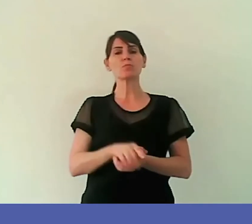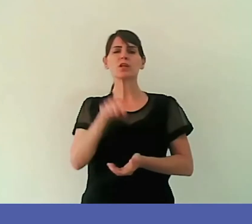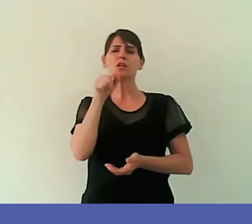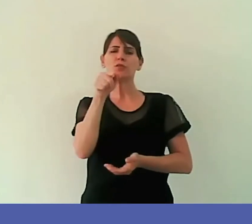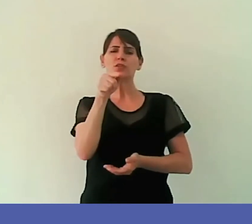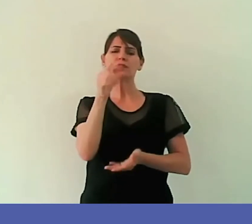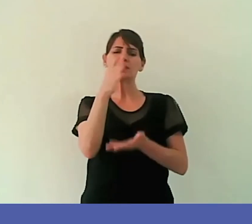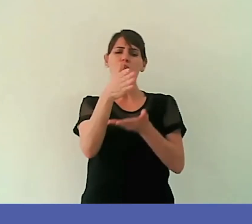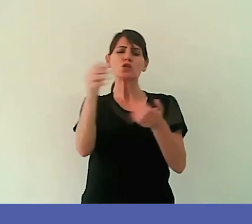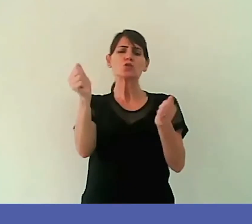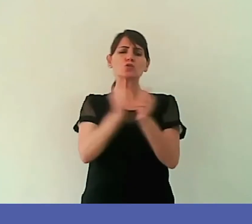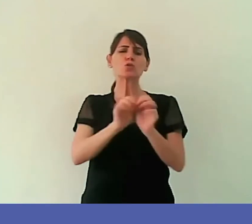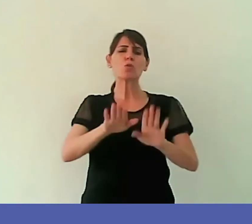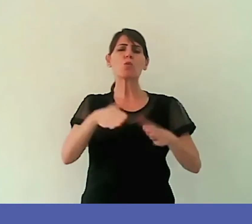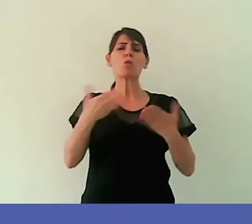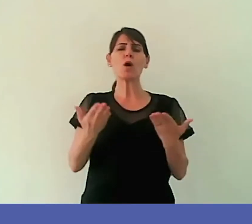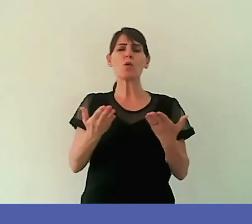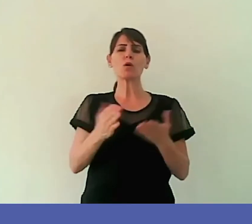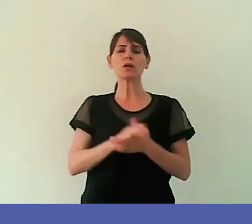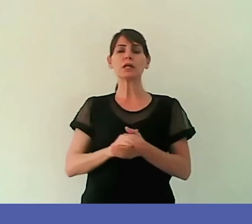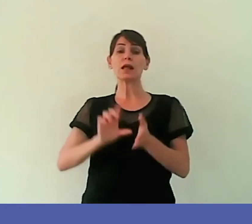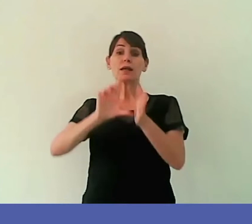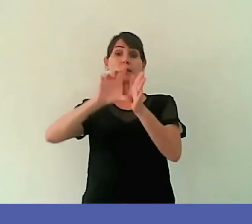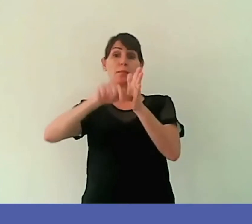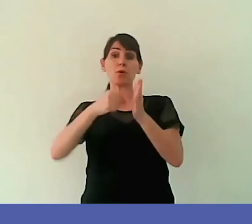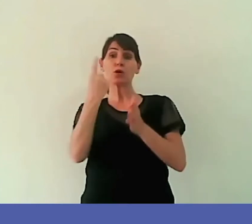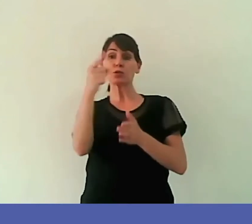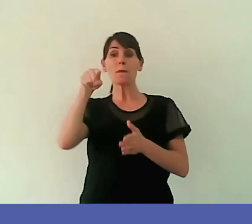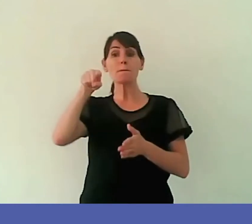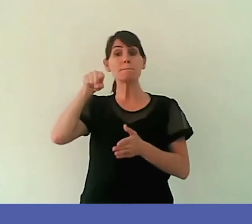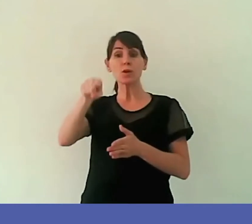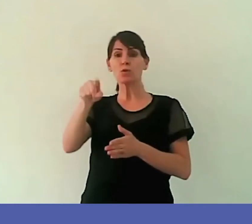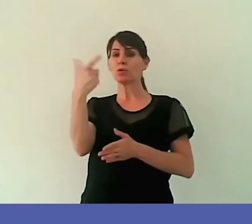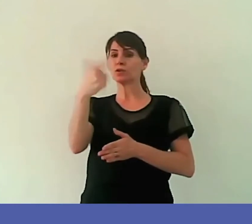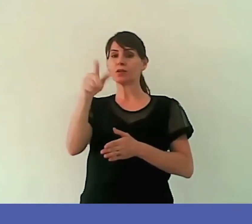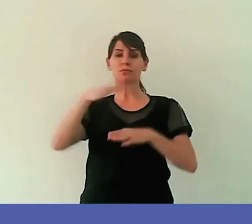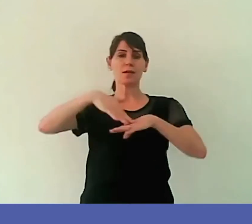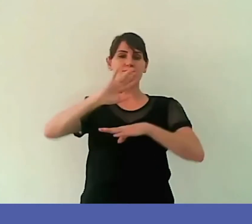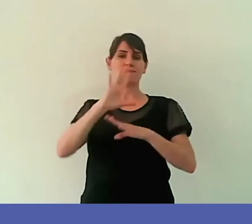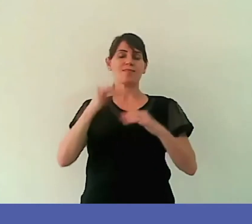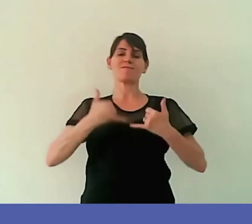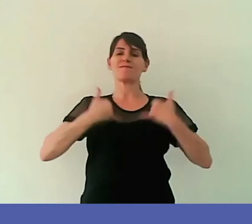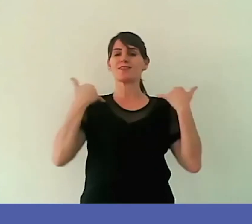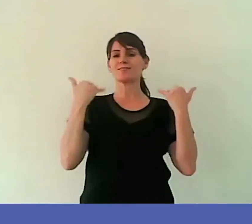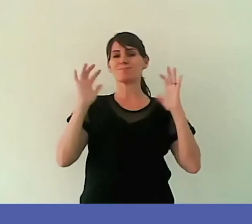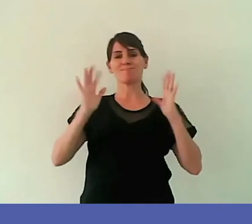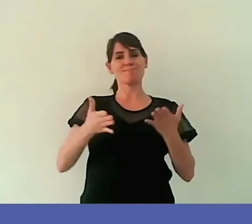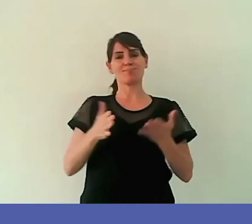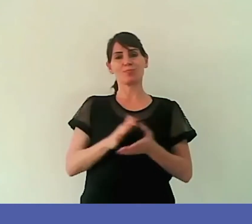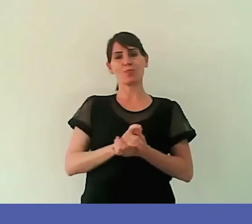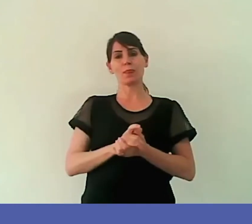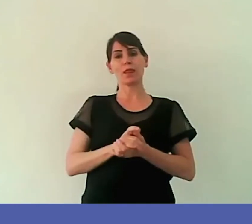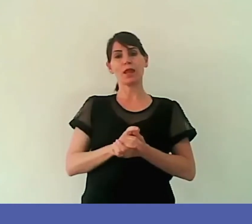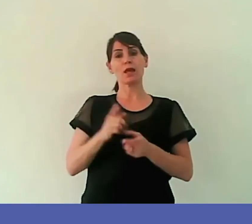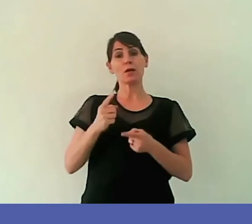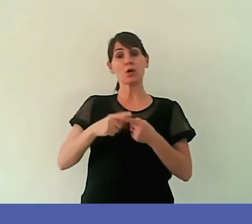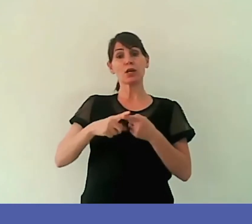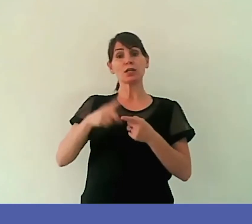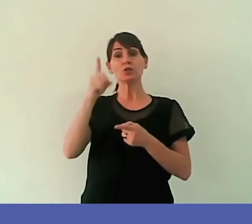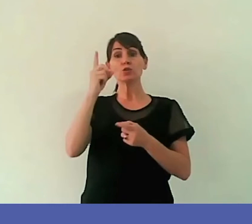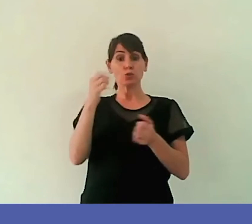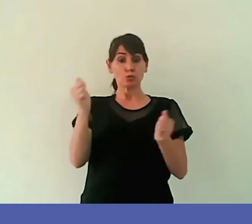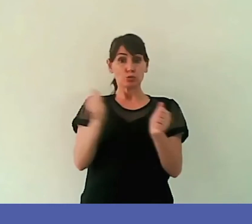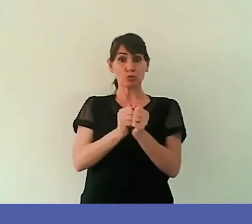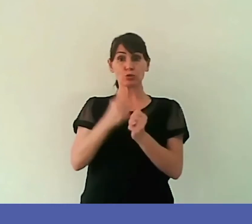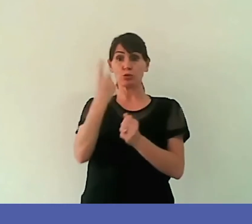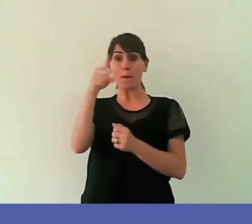Só que depois do milênio não terá mais festa do casamento. A festa do casamento já foi durante o milênio. Você quer